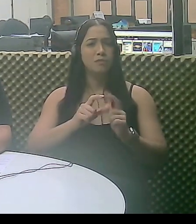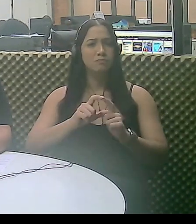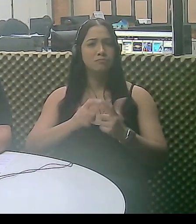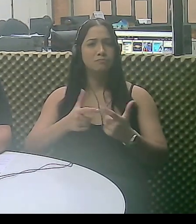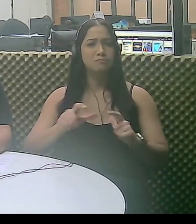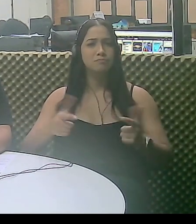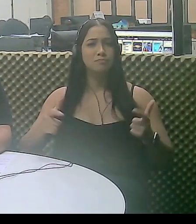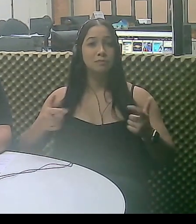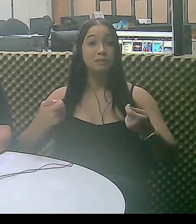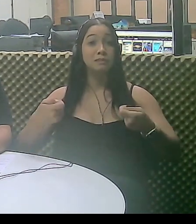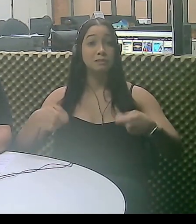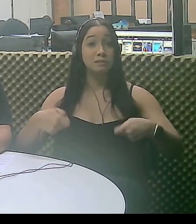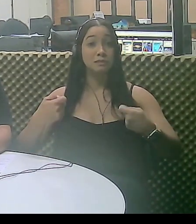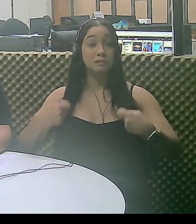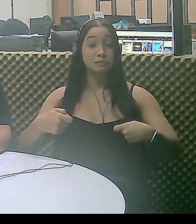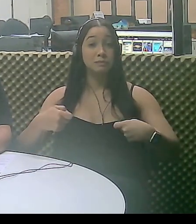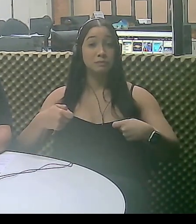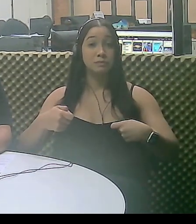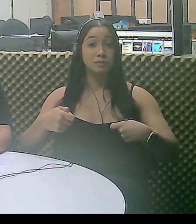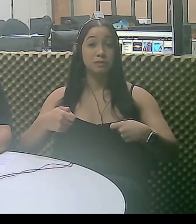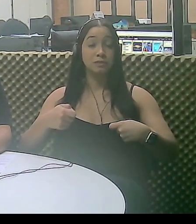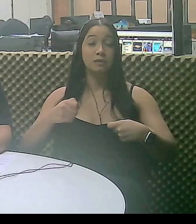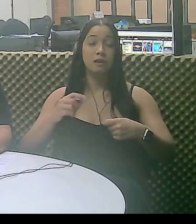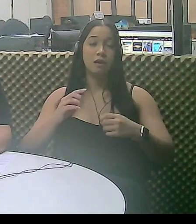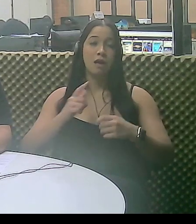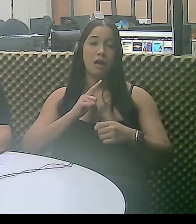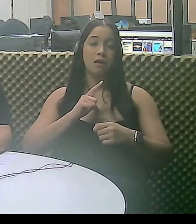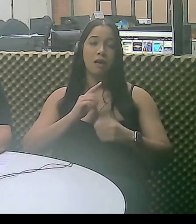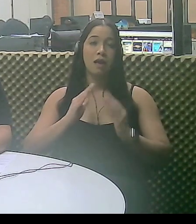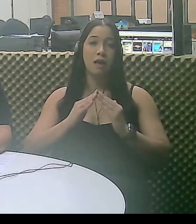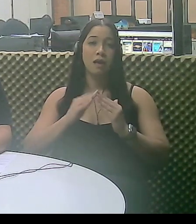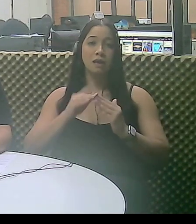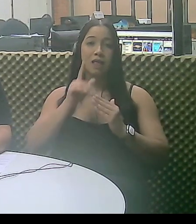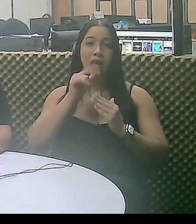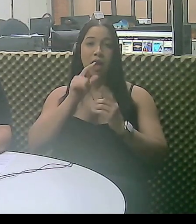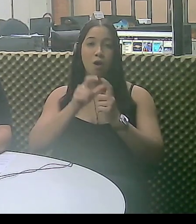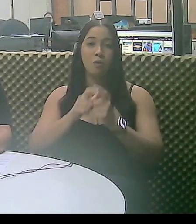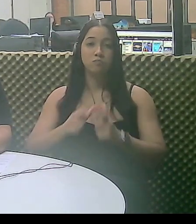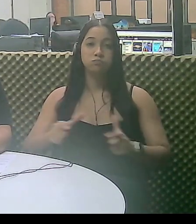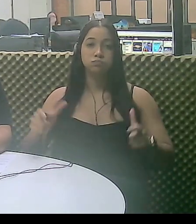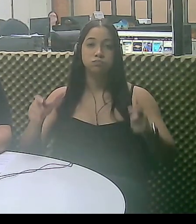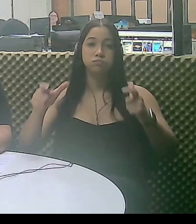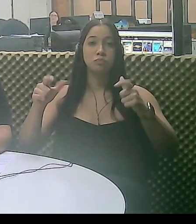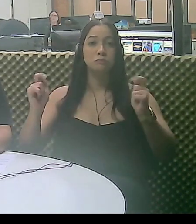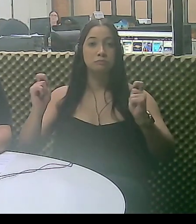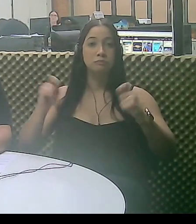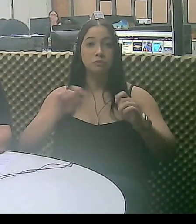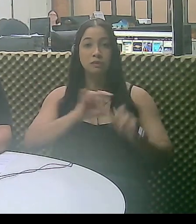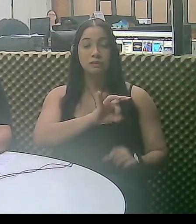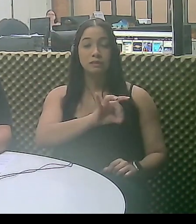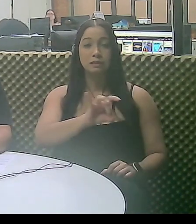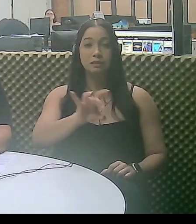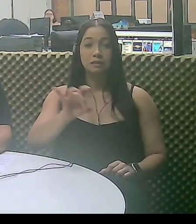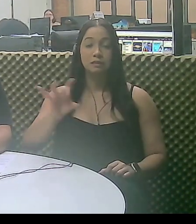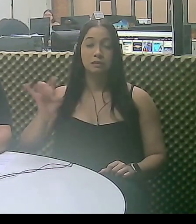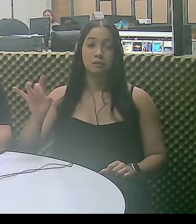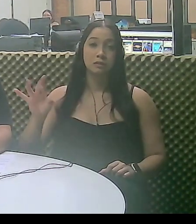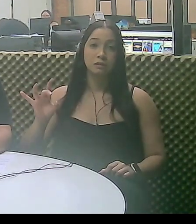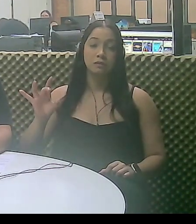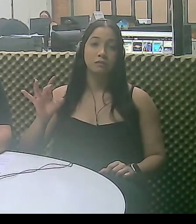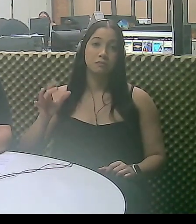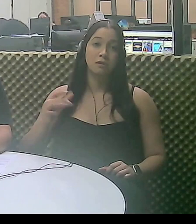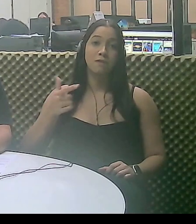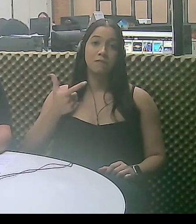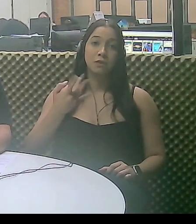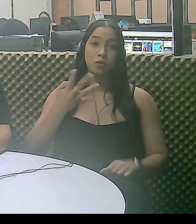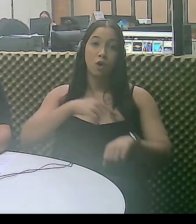rede, é necessário manter reservatórios domésticos com capacidade para suprir as residências por pelo menos